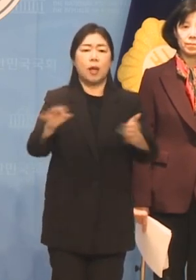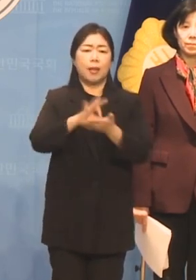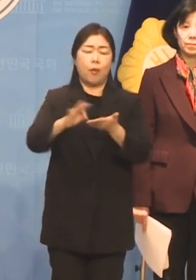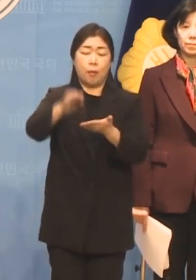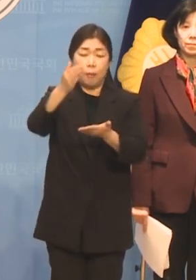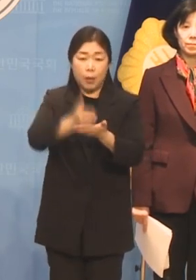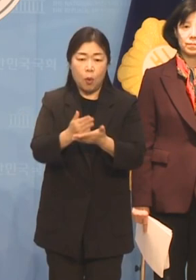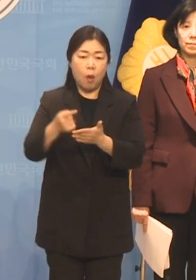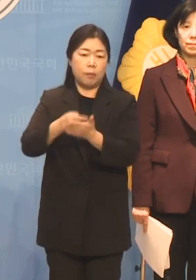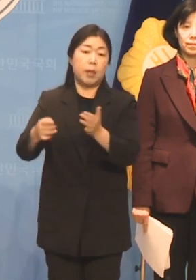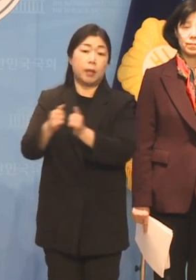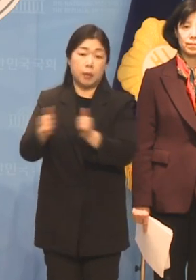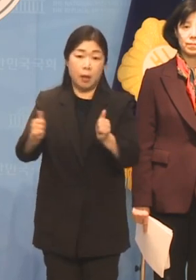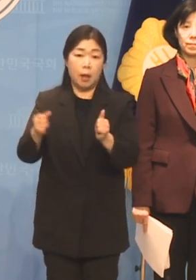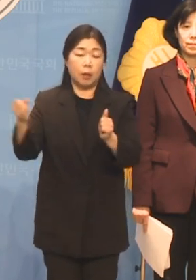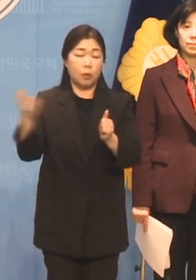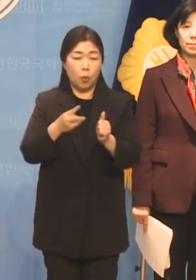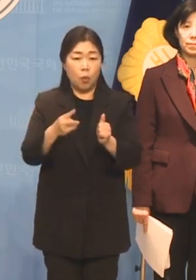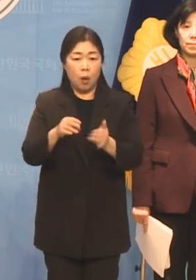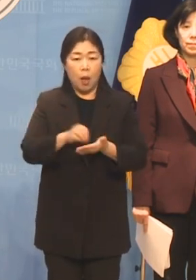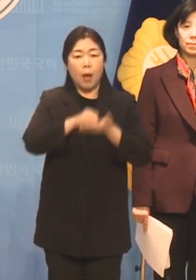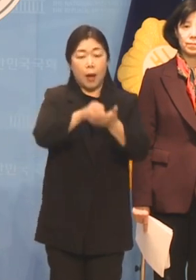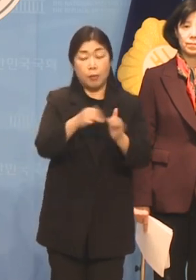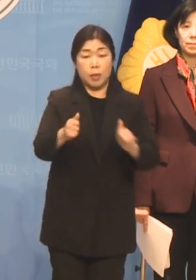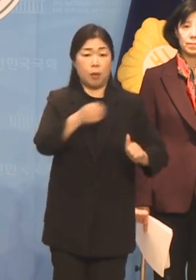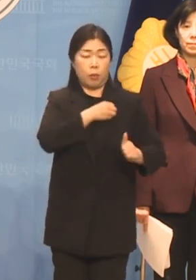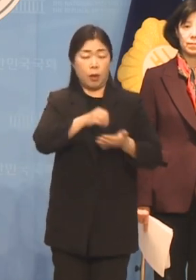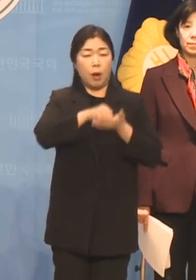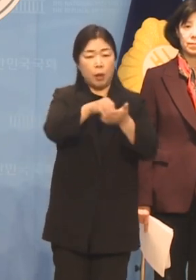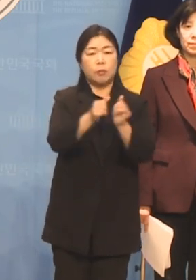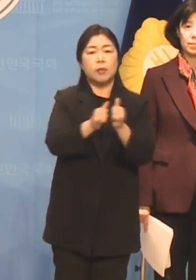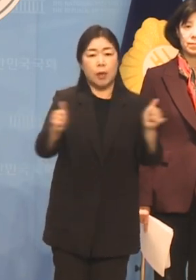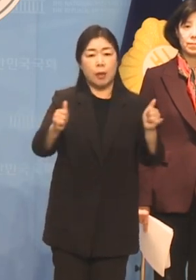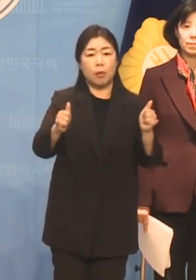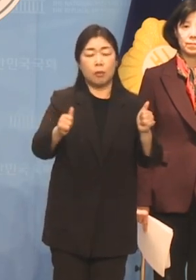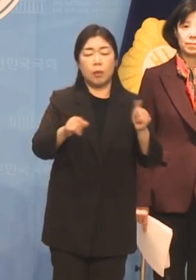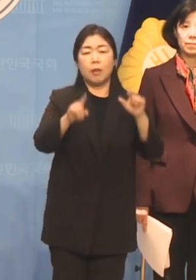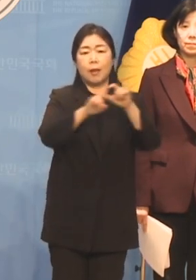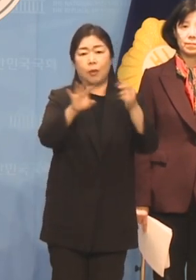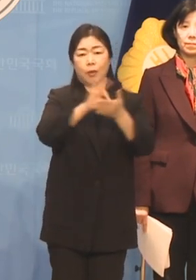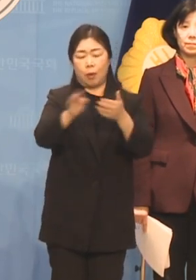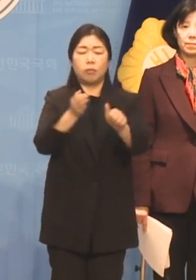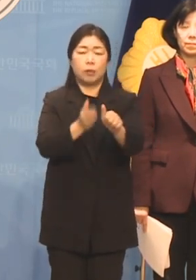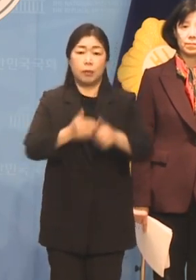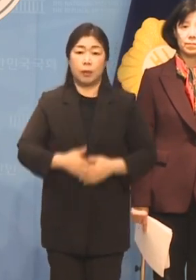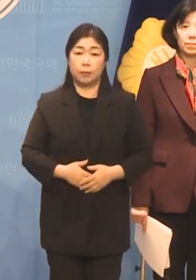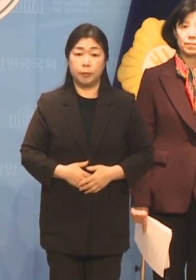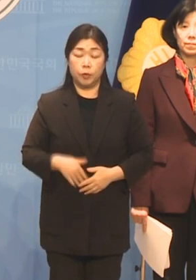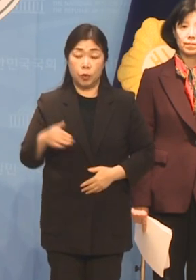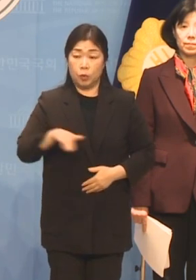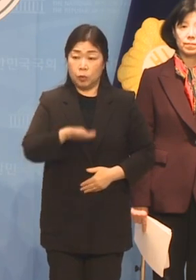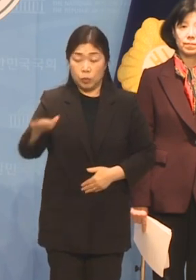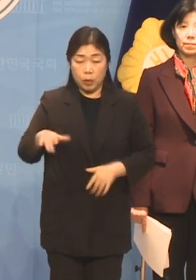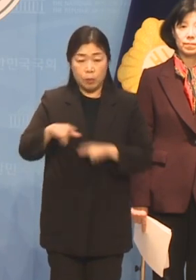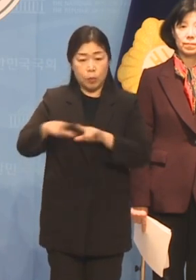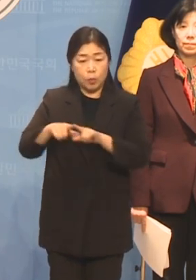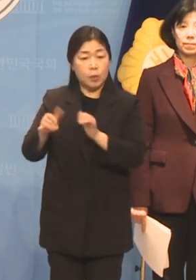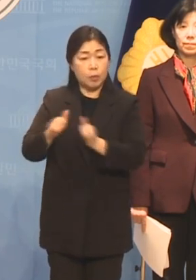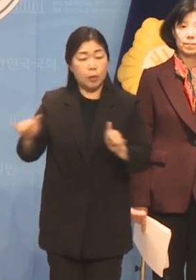마시고 피해자나 최소한 가입자 정도로 표현해 주시길 호소드리면서 저희들은 이 문제에